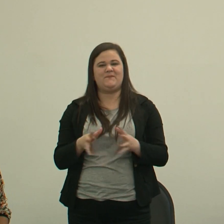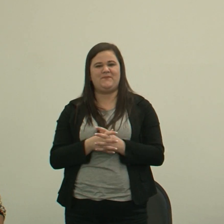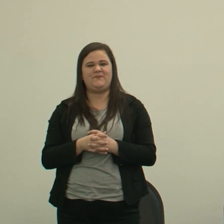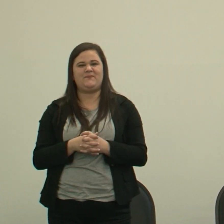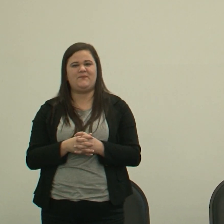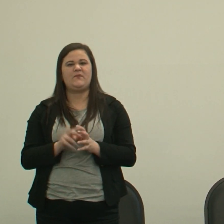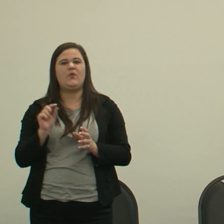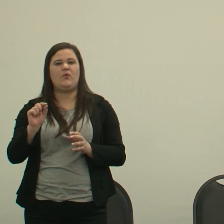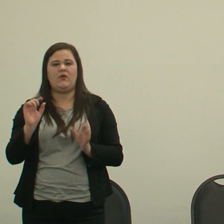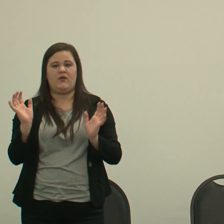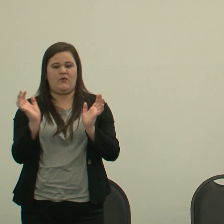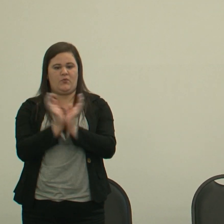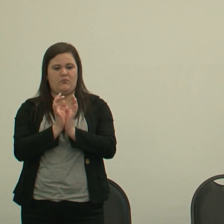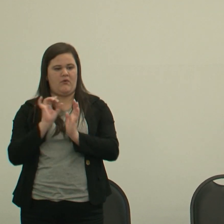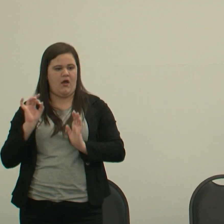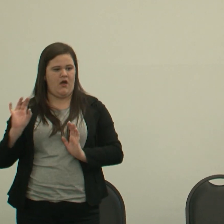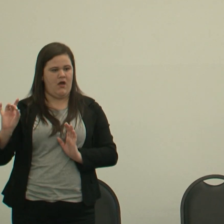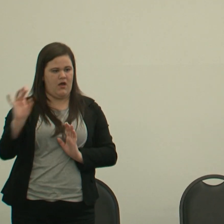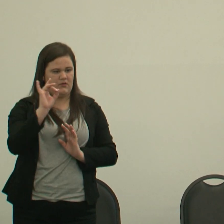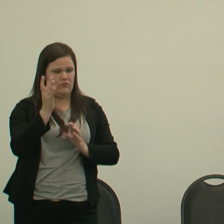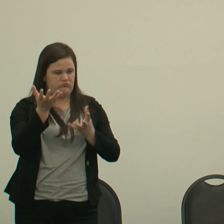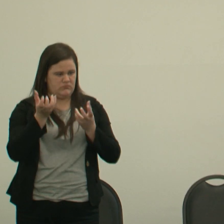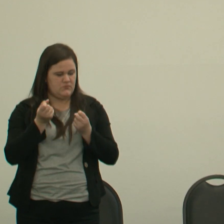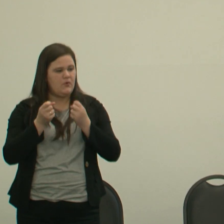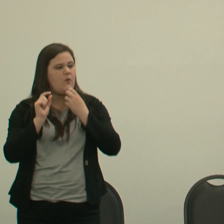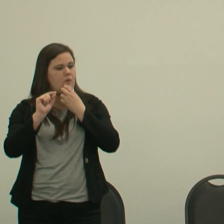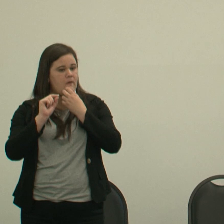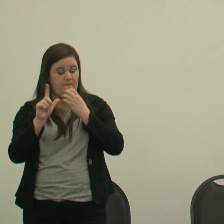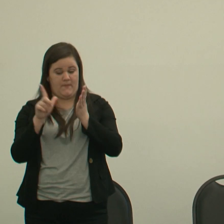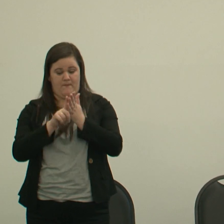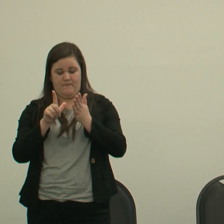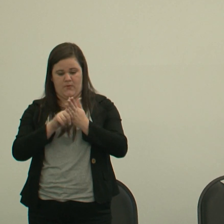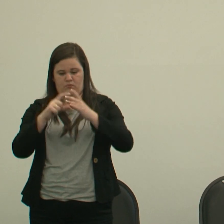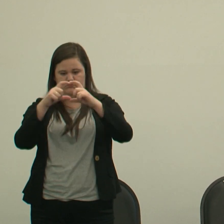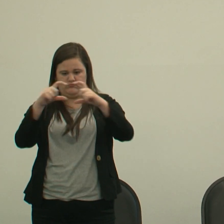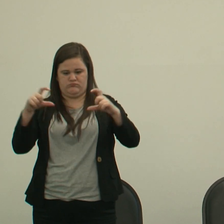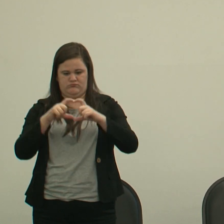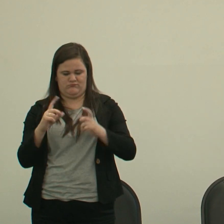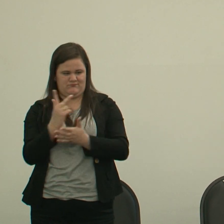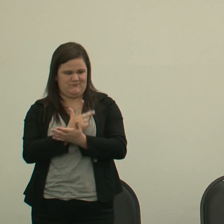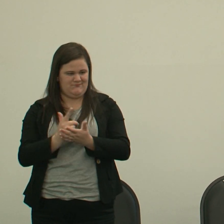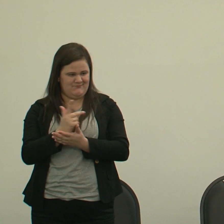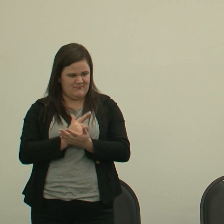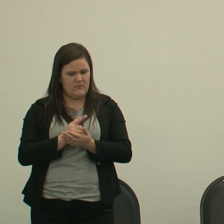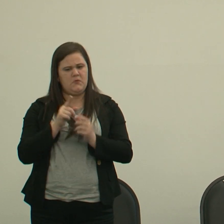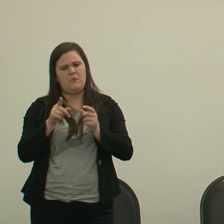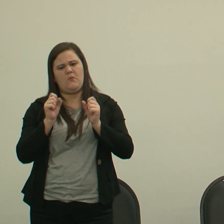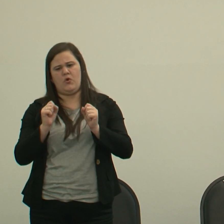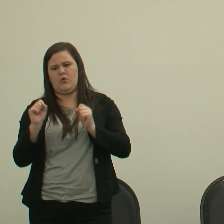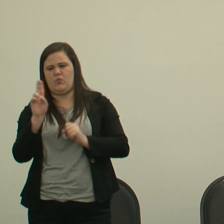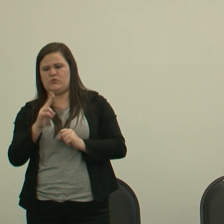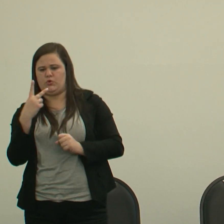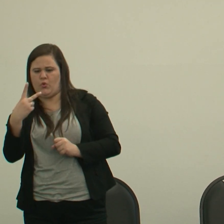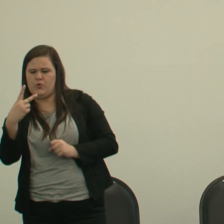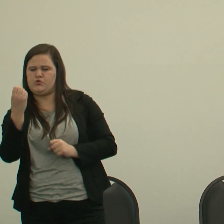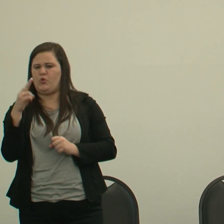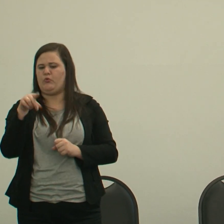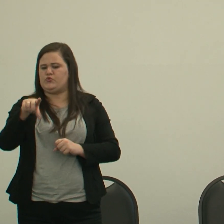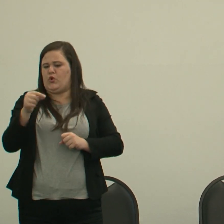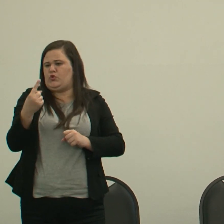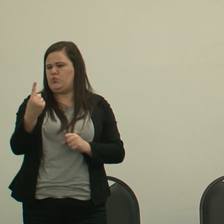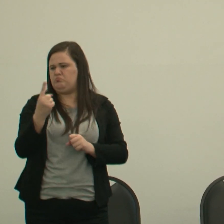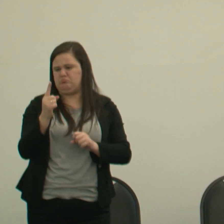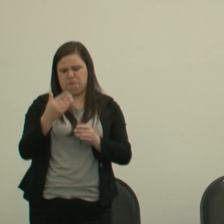Basicamente, o que cada grupo vai receber? Um papel com 2 tirinhas, e aí você vai ou usar as 2 tirinhas, ou vai escolher uma dessas